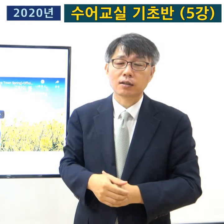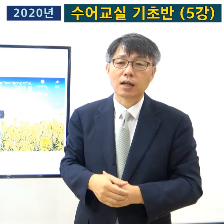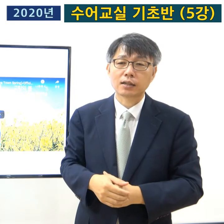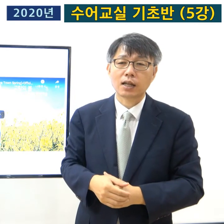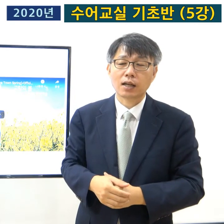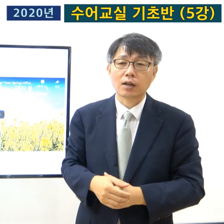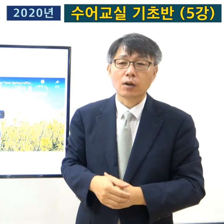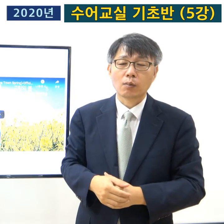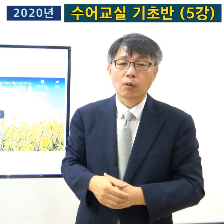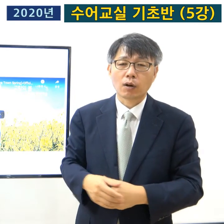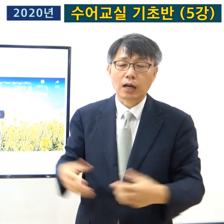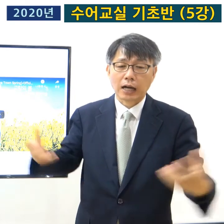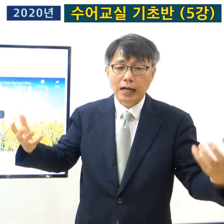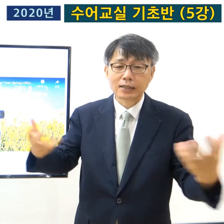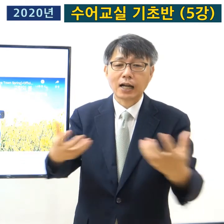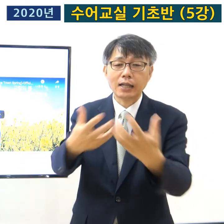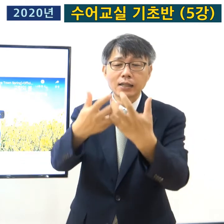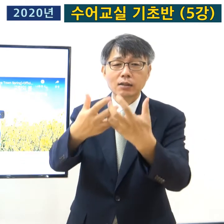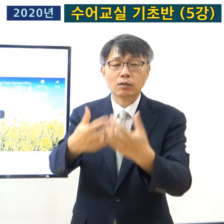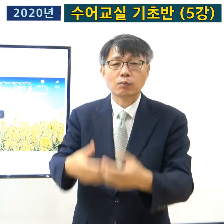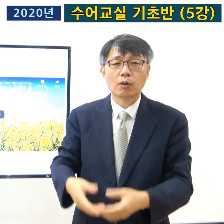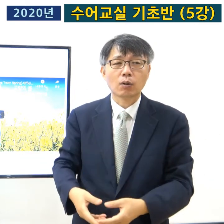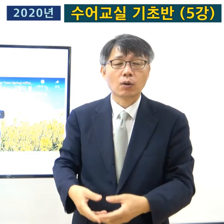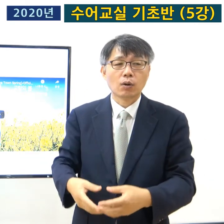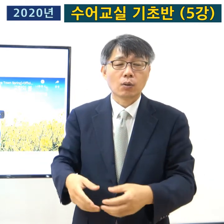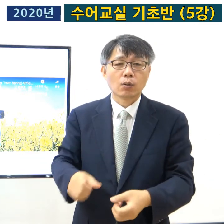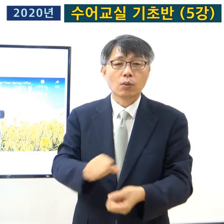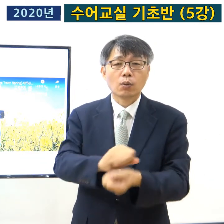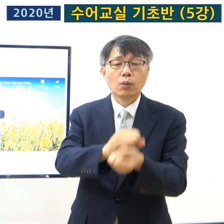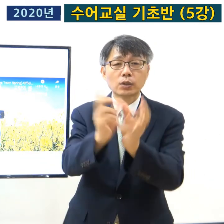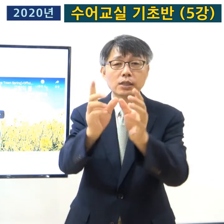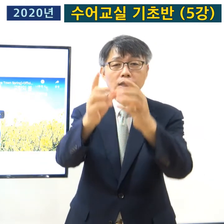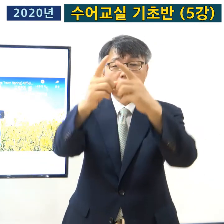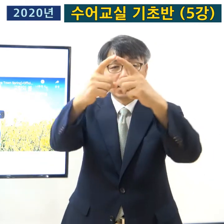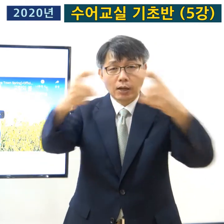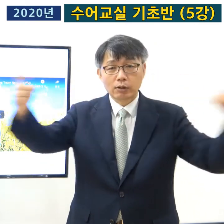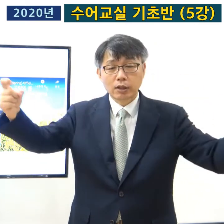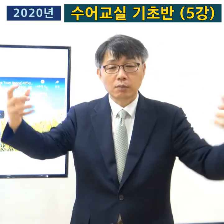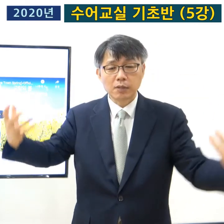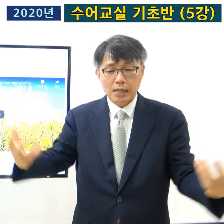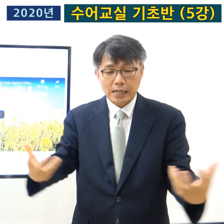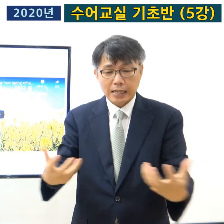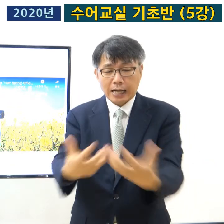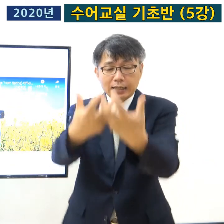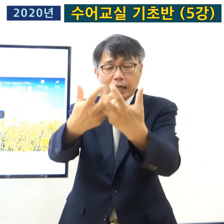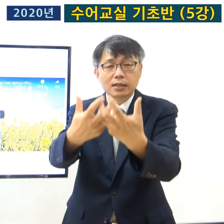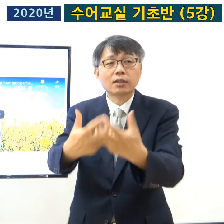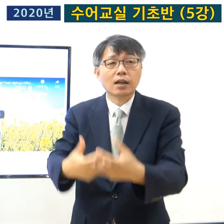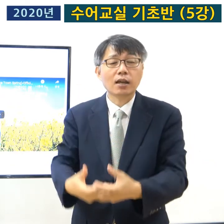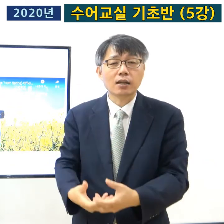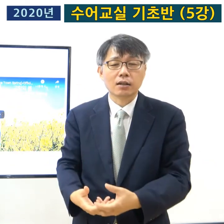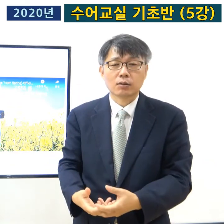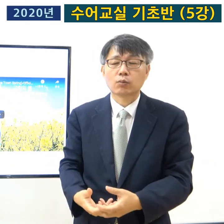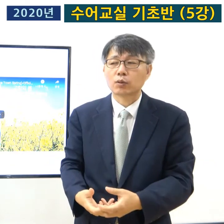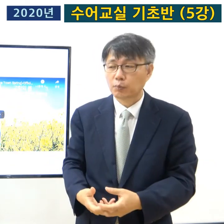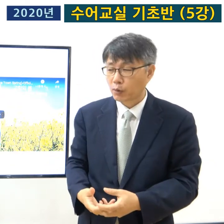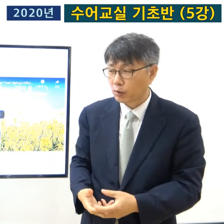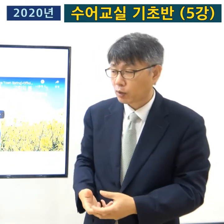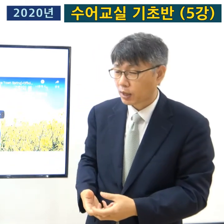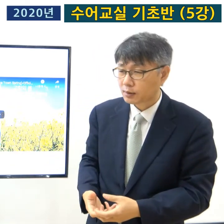할 때 가득한 꽃이 대궐처럼 가득한 이렇게 표현해도 될 것 같습니다.